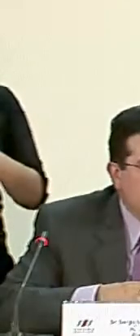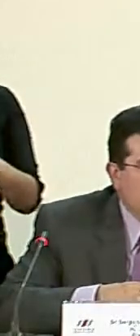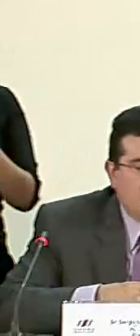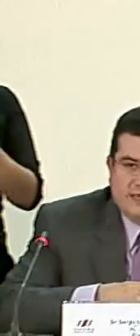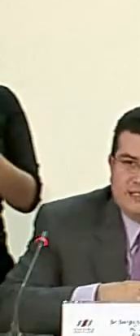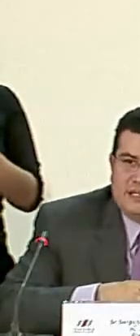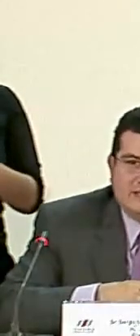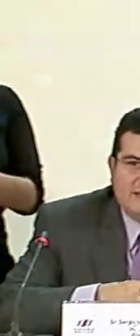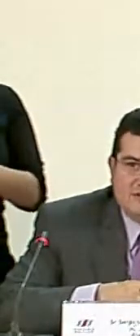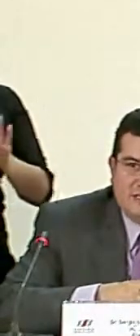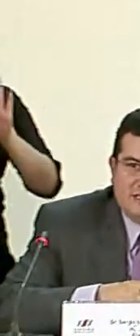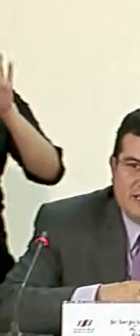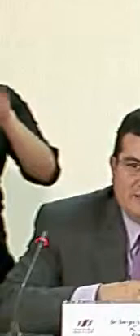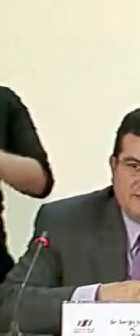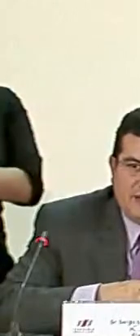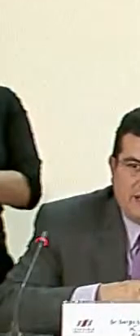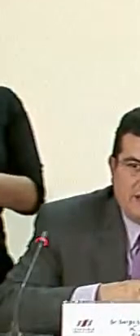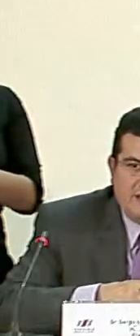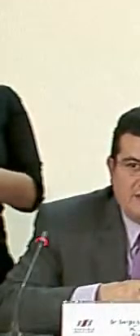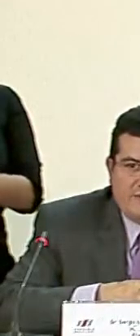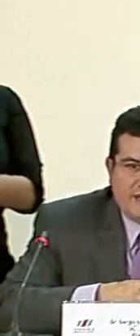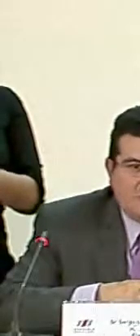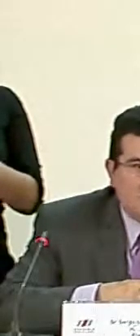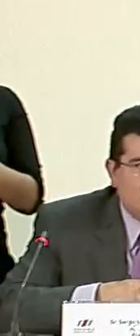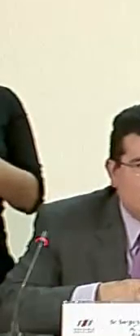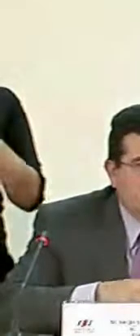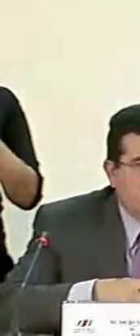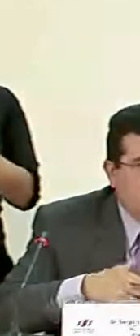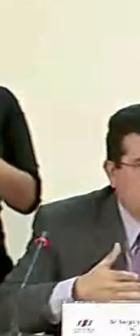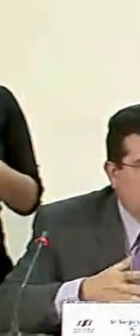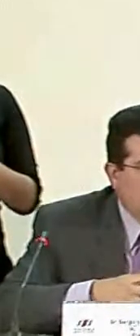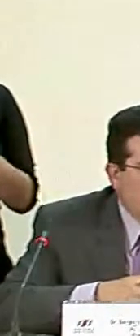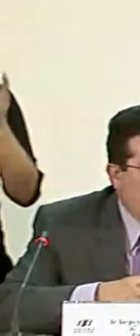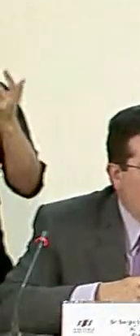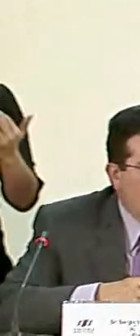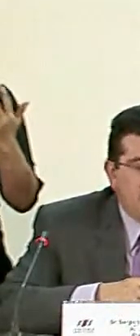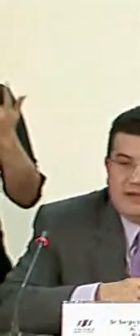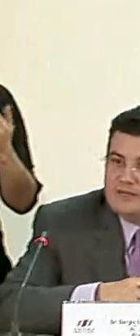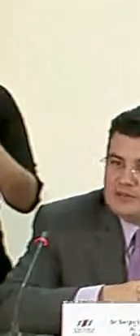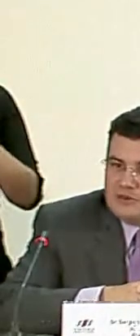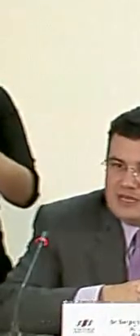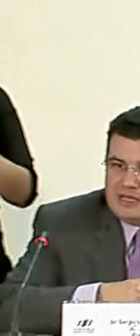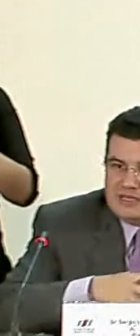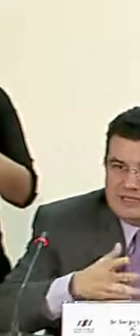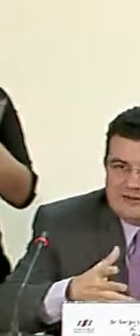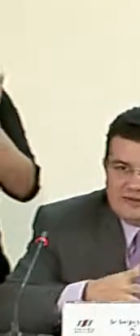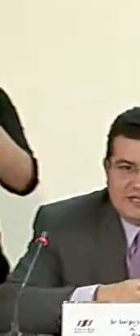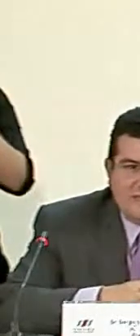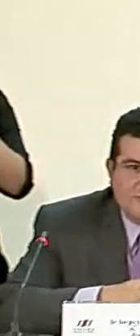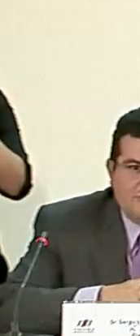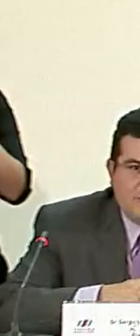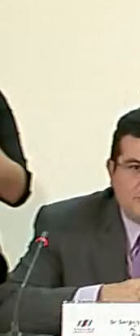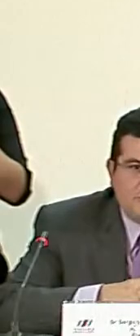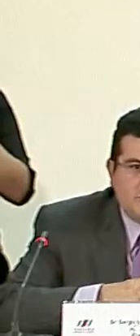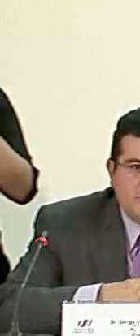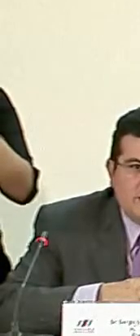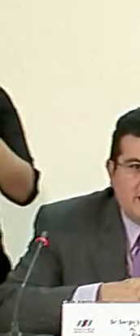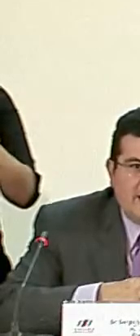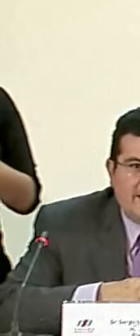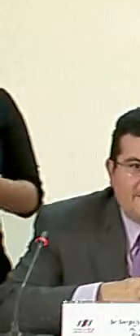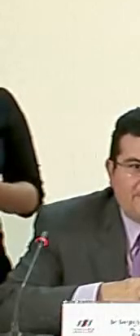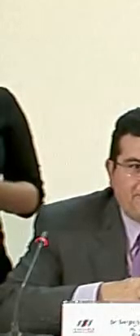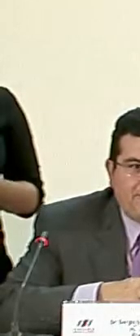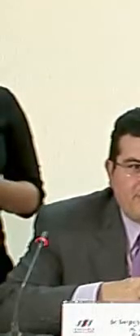esta es una excelente noticia para todos, que esperamos verla plasmada en la realidad muy pronto.